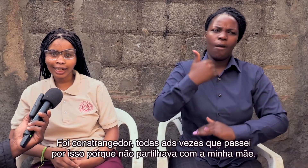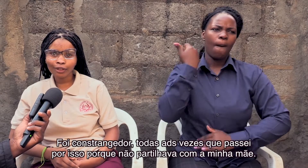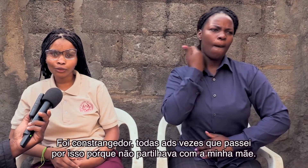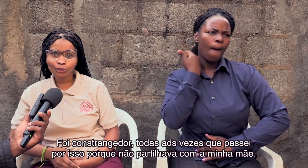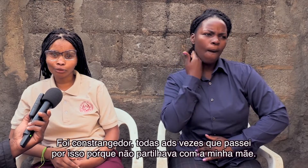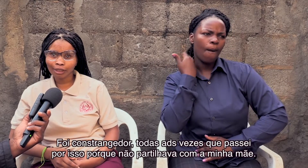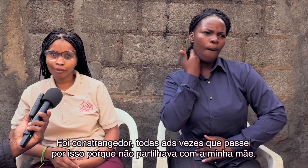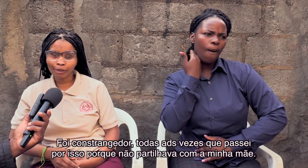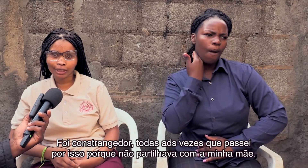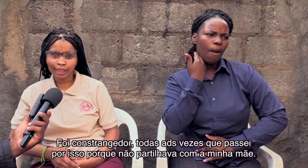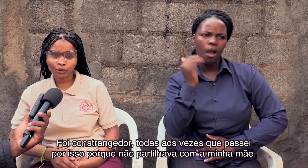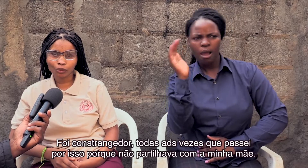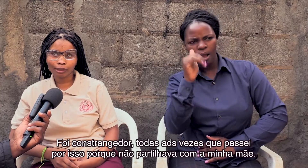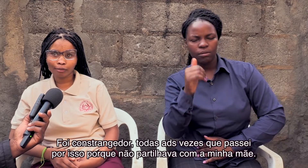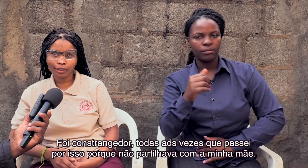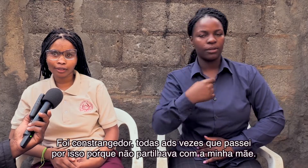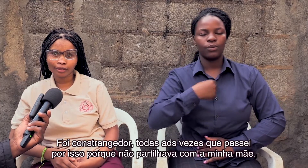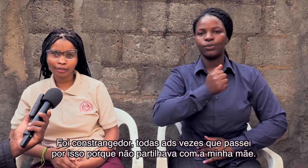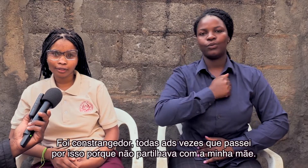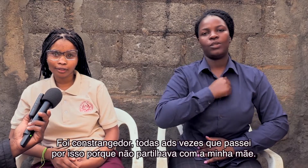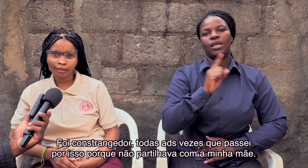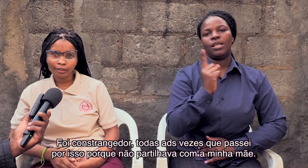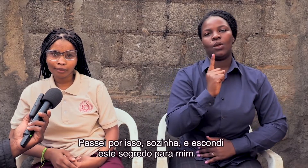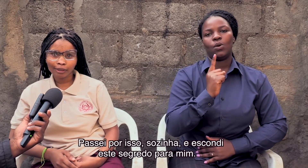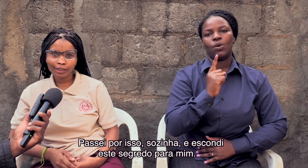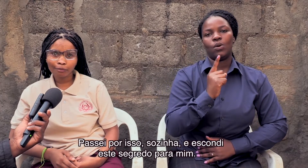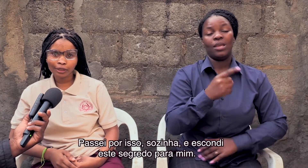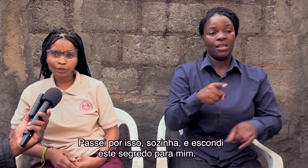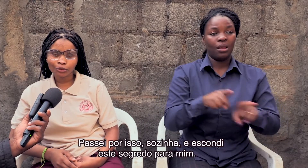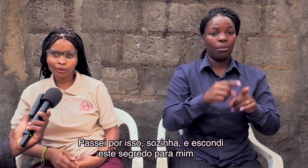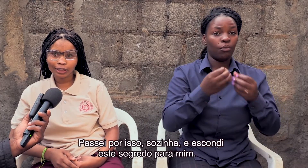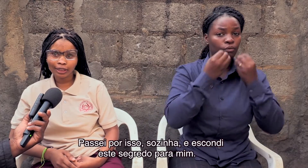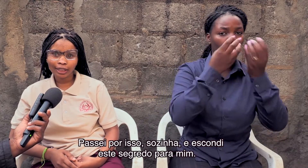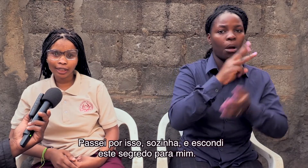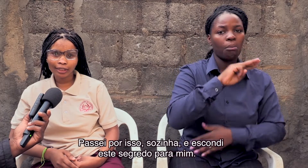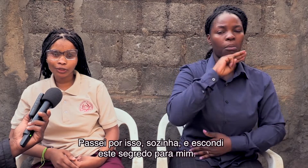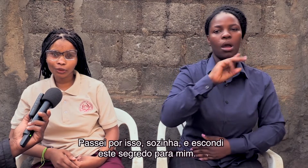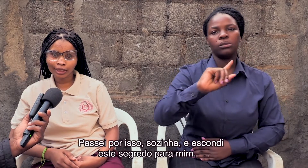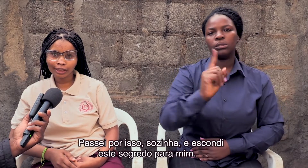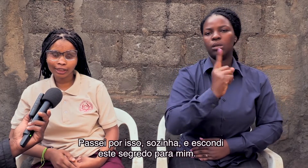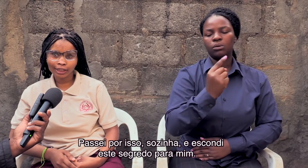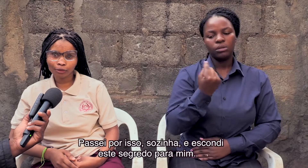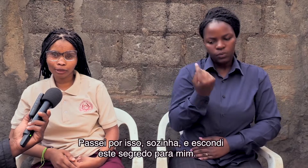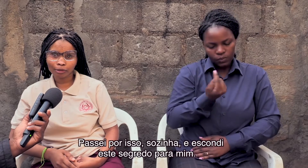eu não costumava partilhar isto com a minha mãe. Passei por isto sozinha e escondi este segredo para mim